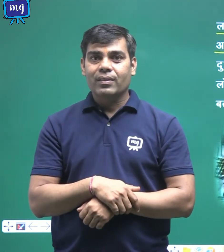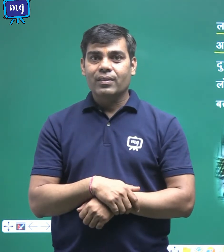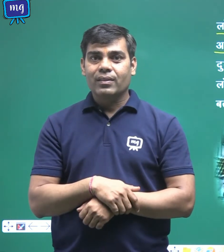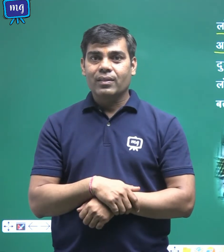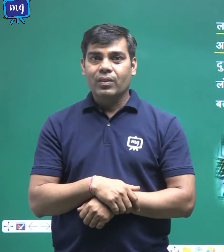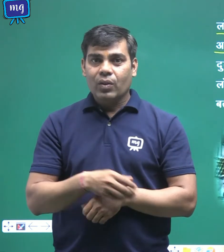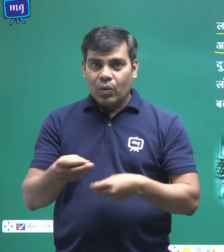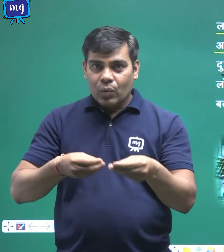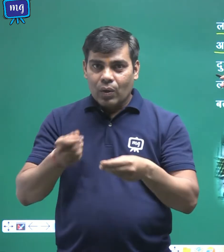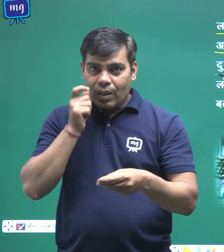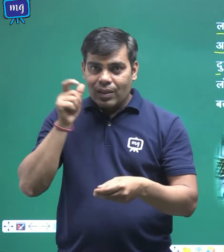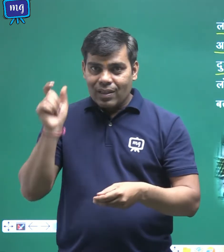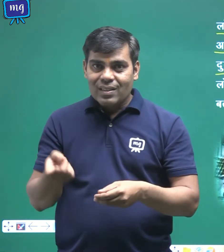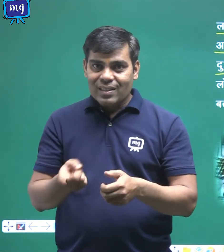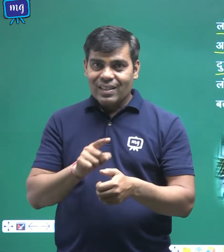दुकानदार से